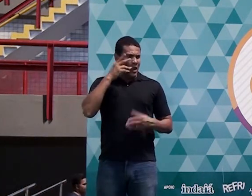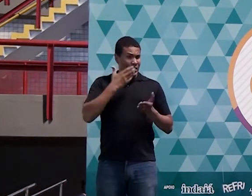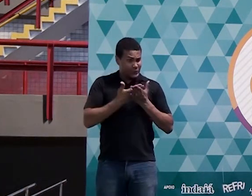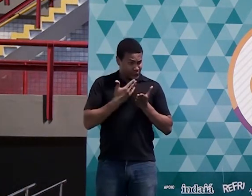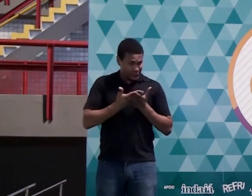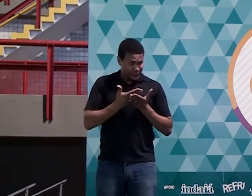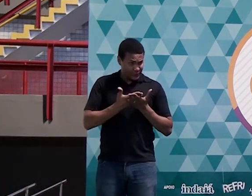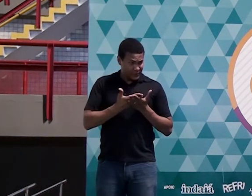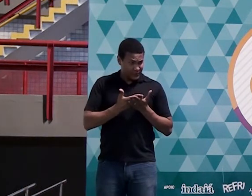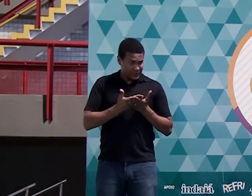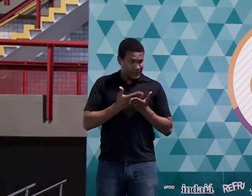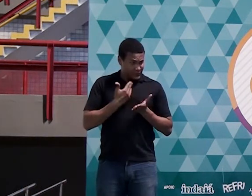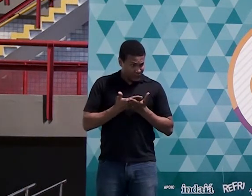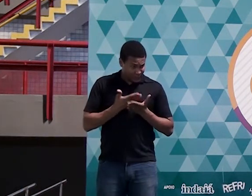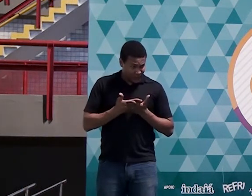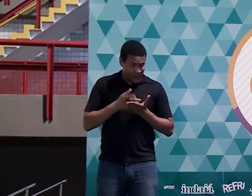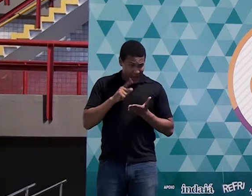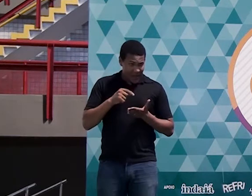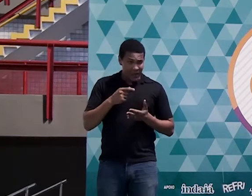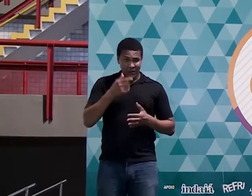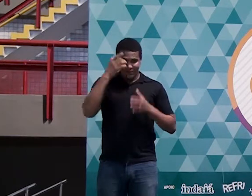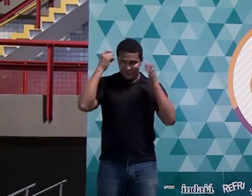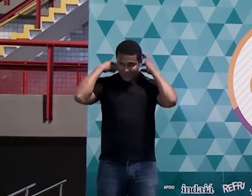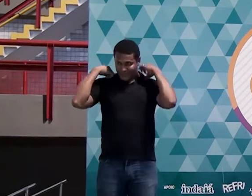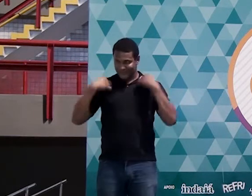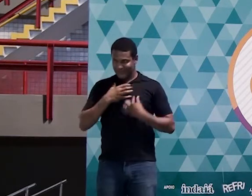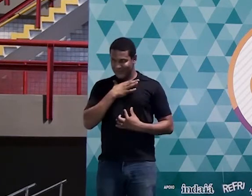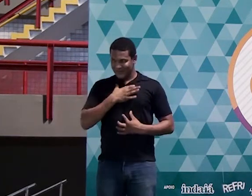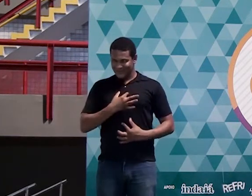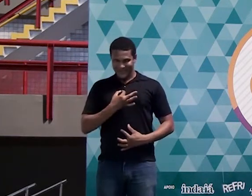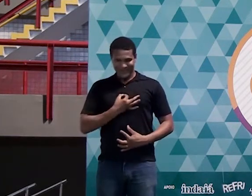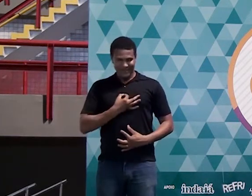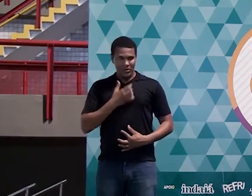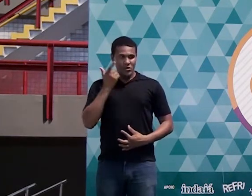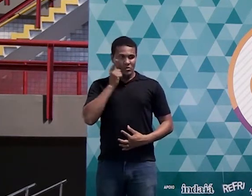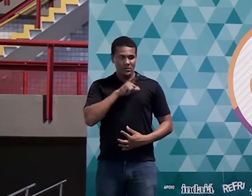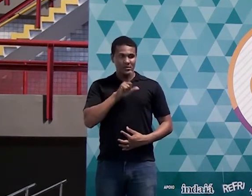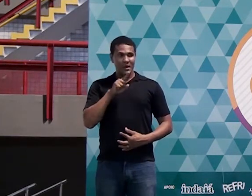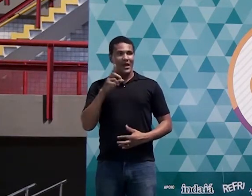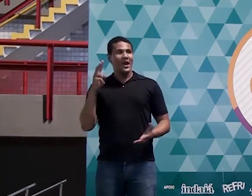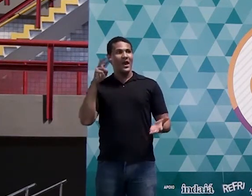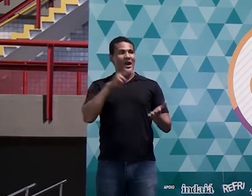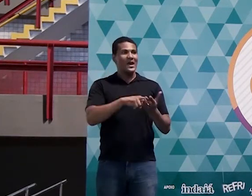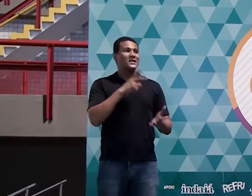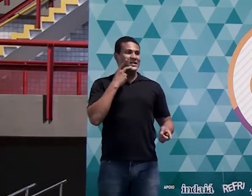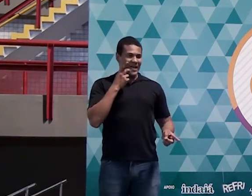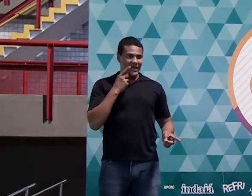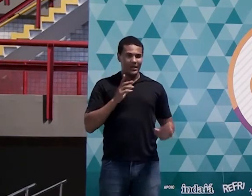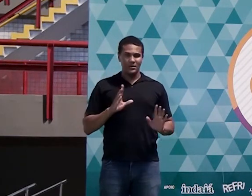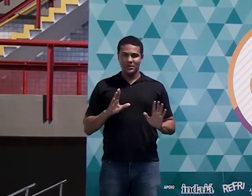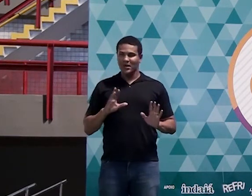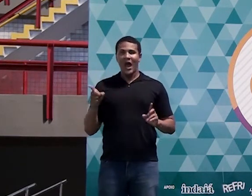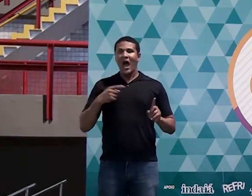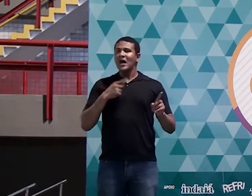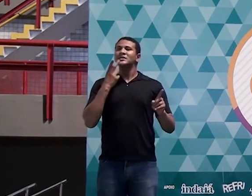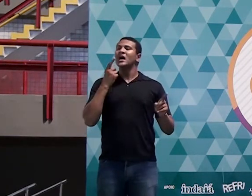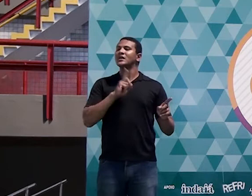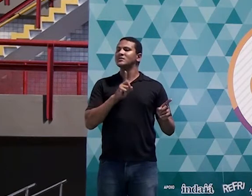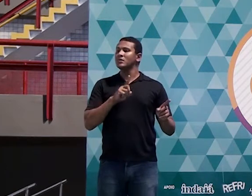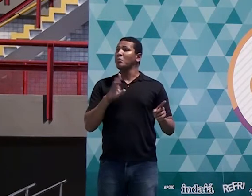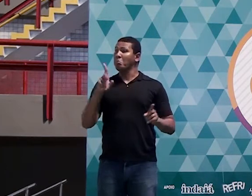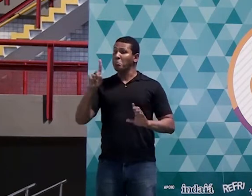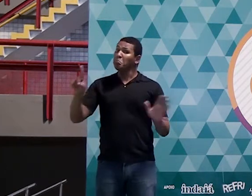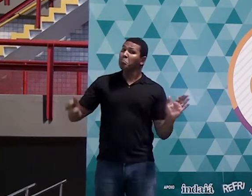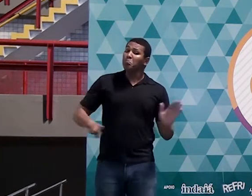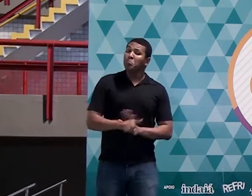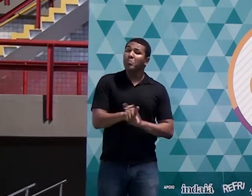estudo, estará lá um cearense. E se não for cearense é porque você não perguntou ainda de onde ele é, né? Ele pode até não ser